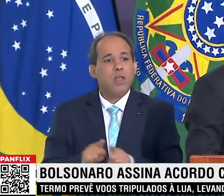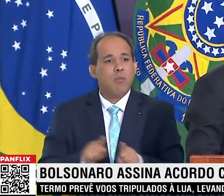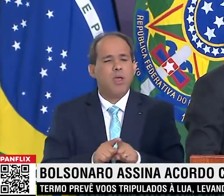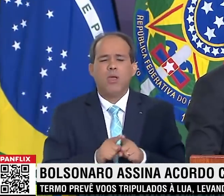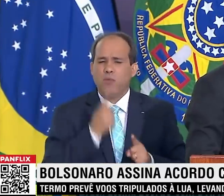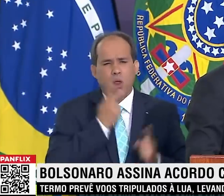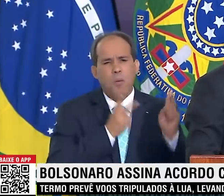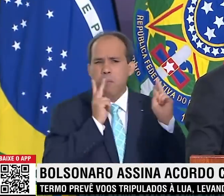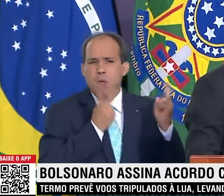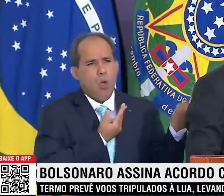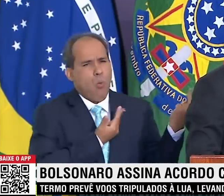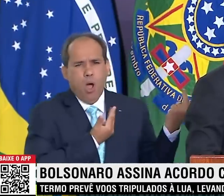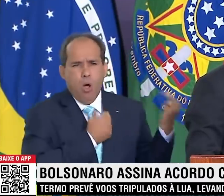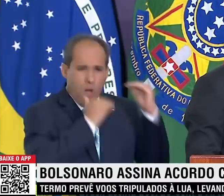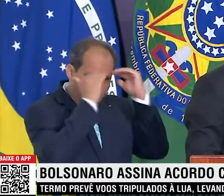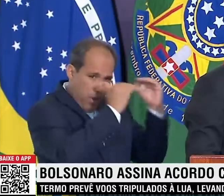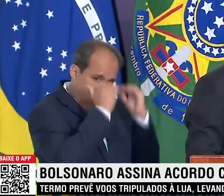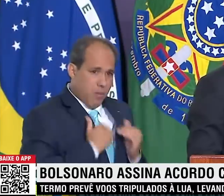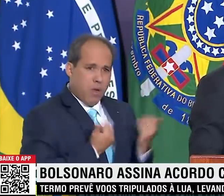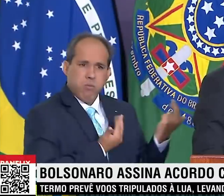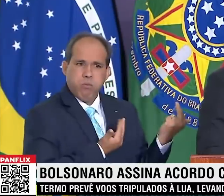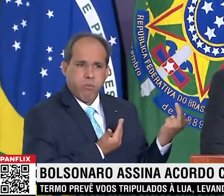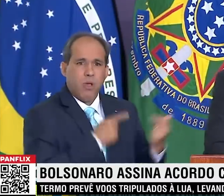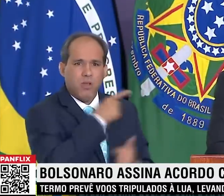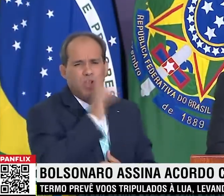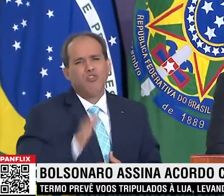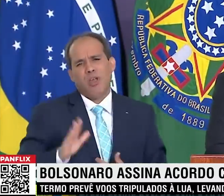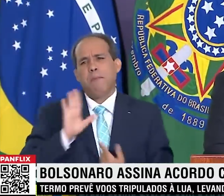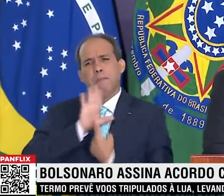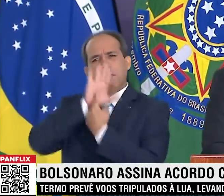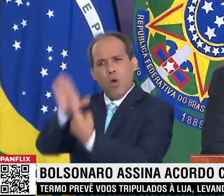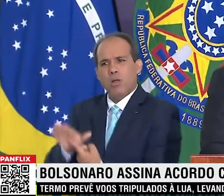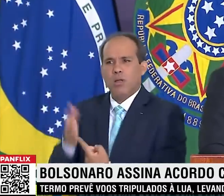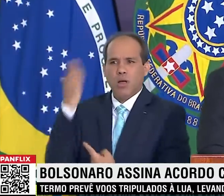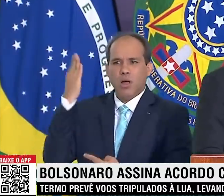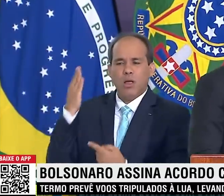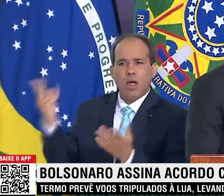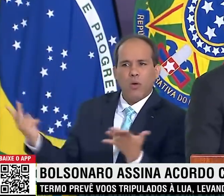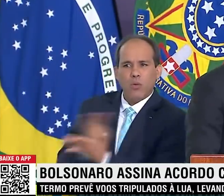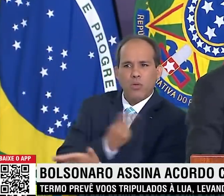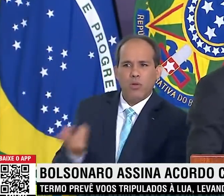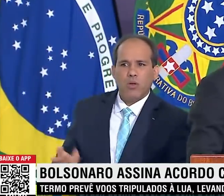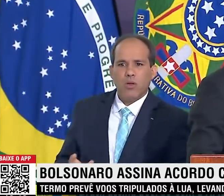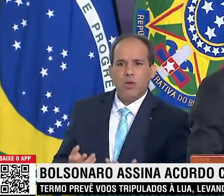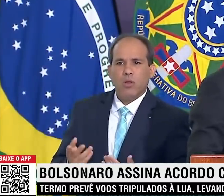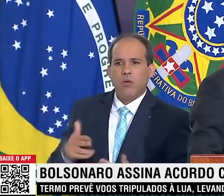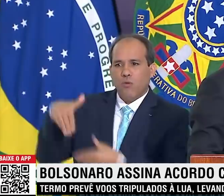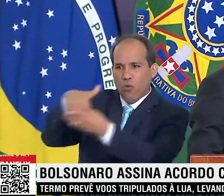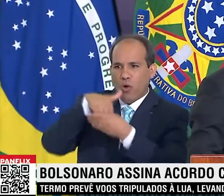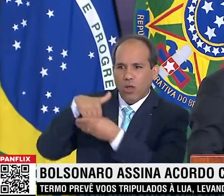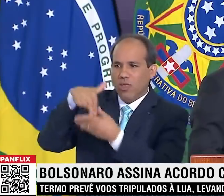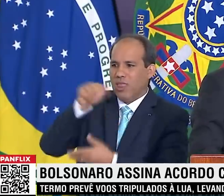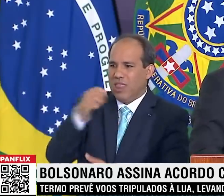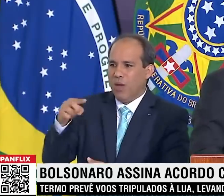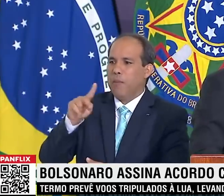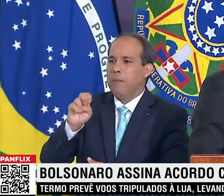recíproca é verdadeira. Vocês bem demonstraram isso por ocasião da votação da cadeira não permanente no Conselho de Segurança da